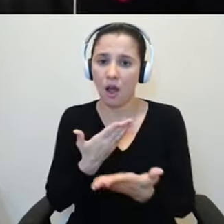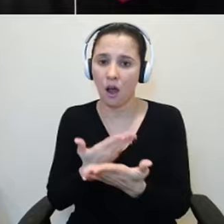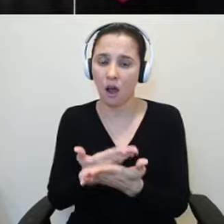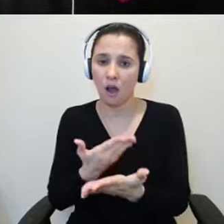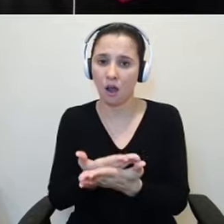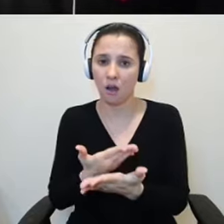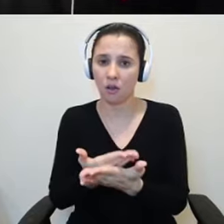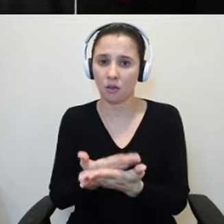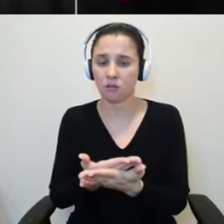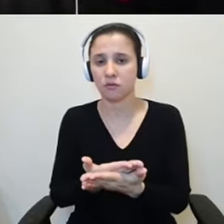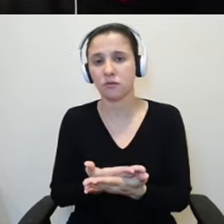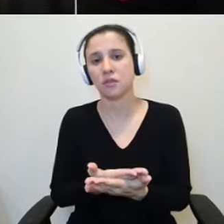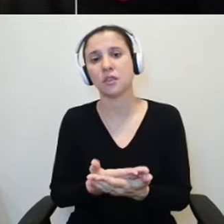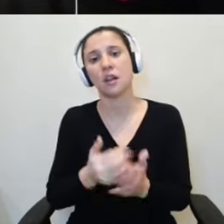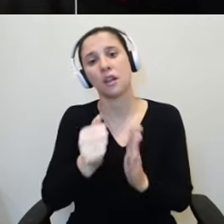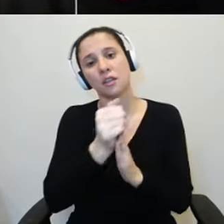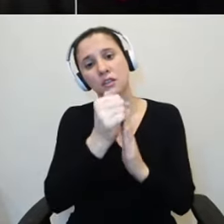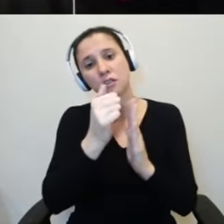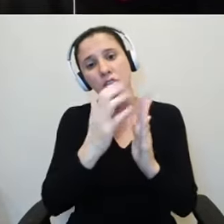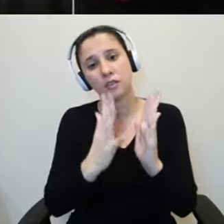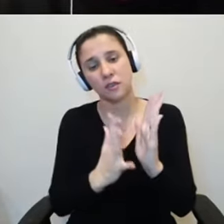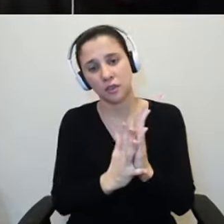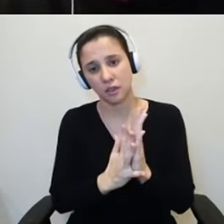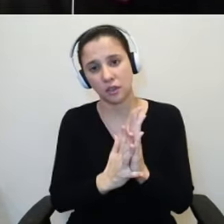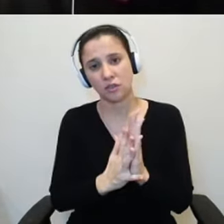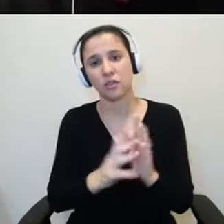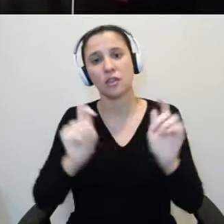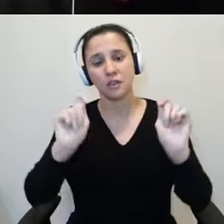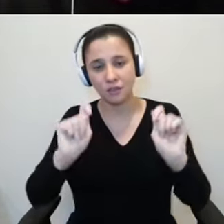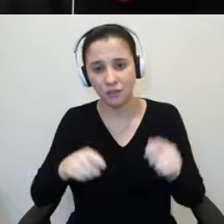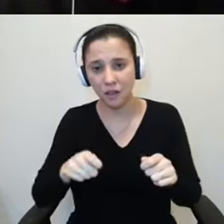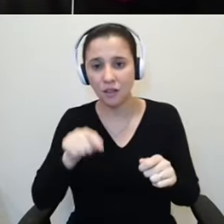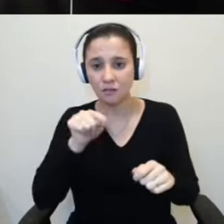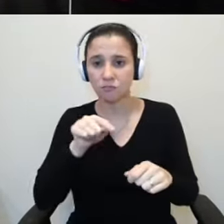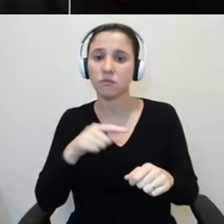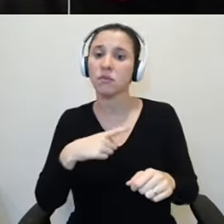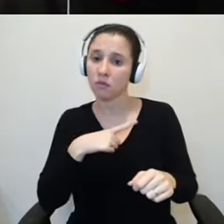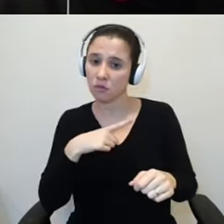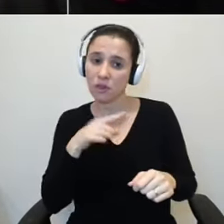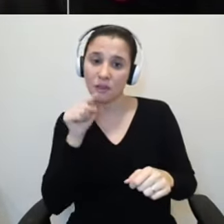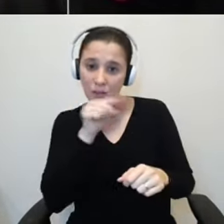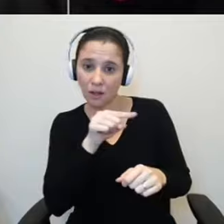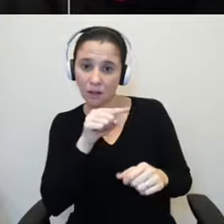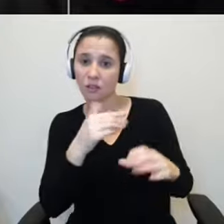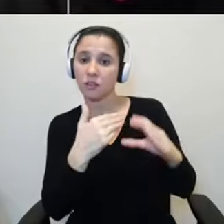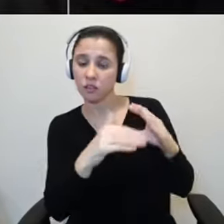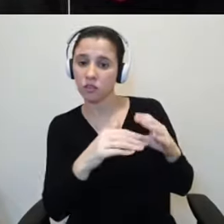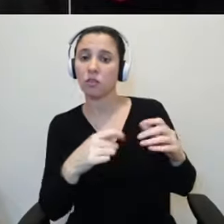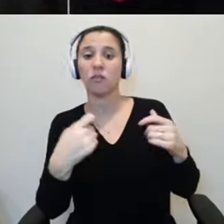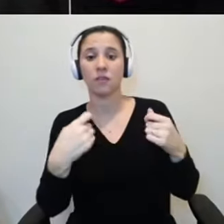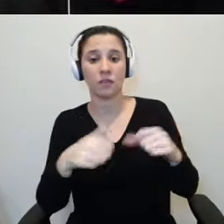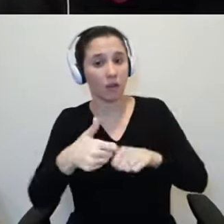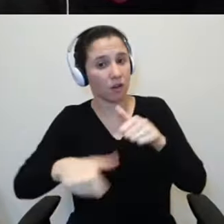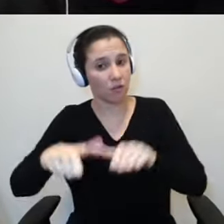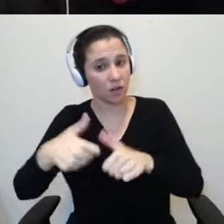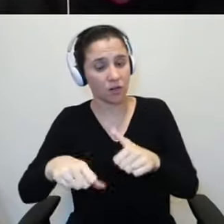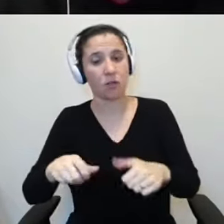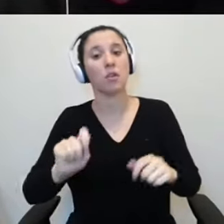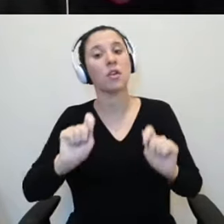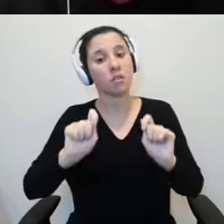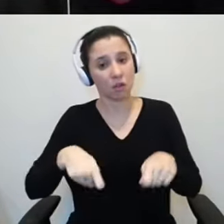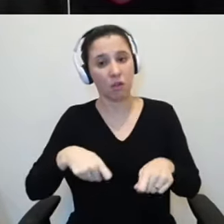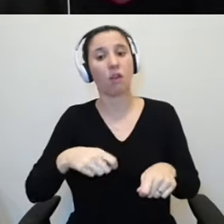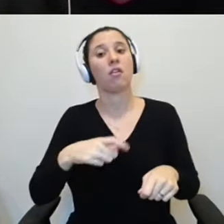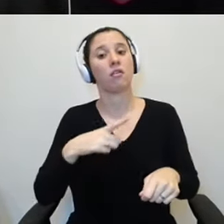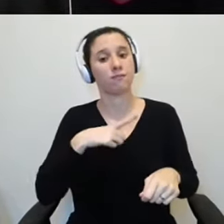atividades realmente vão estar ali e vão valer nota. Então, assim, nós estaríamos voltando a partir do